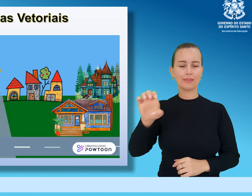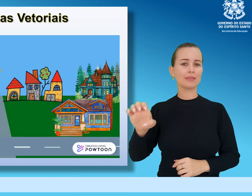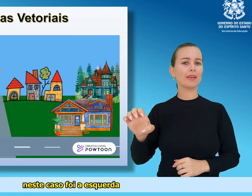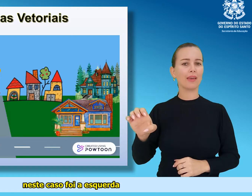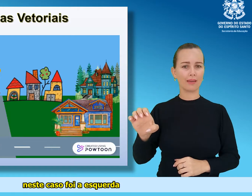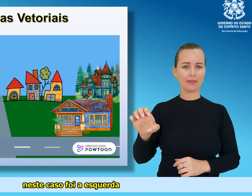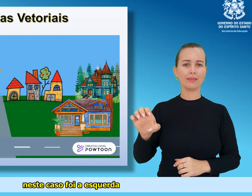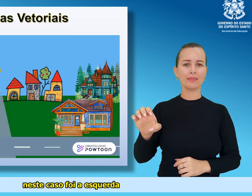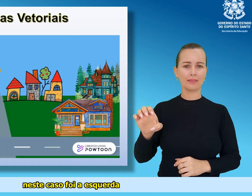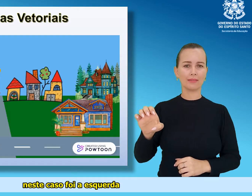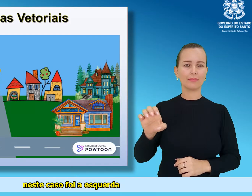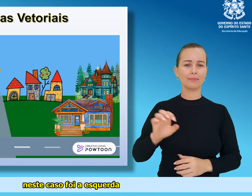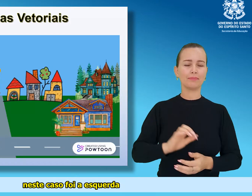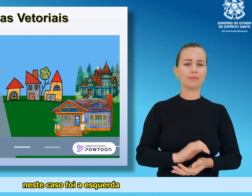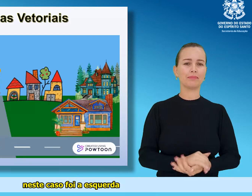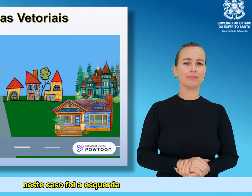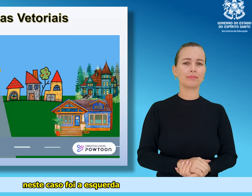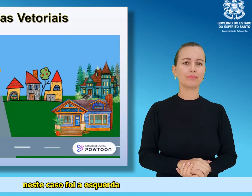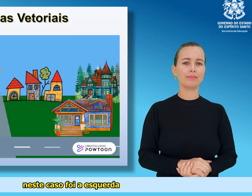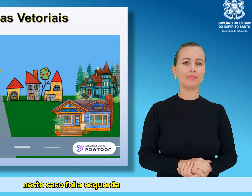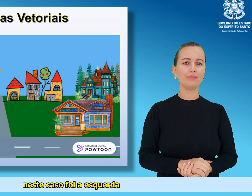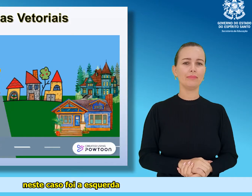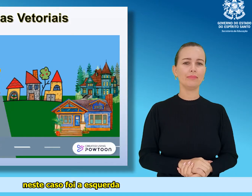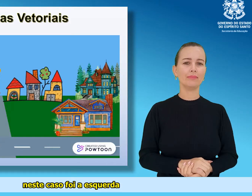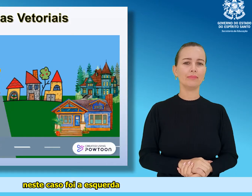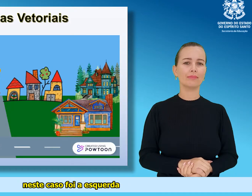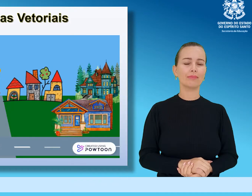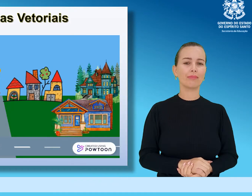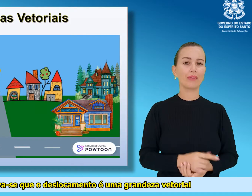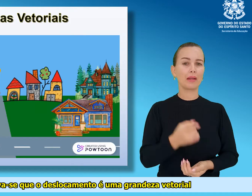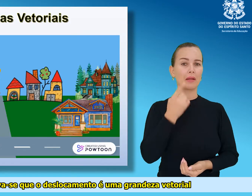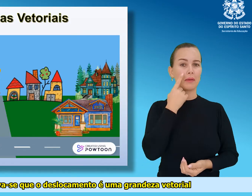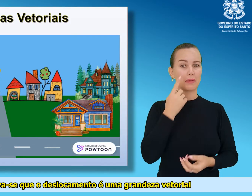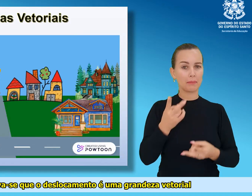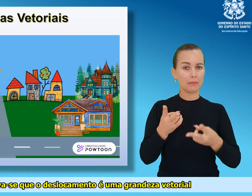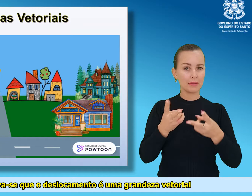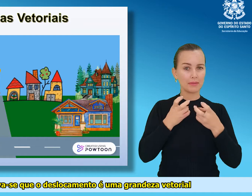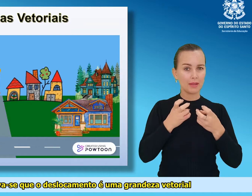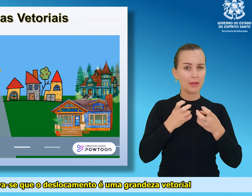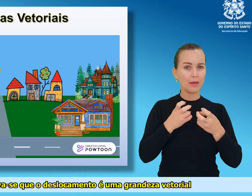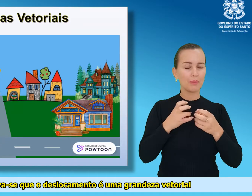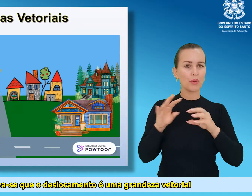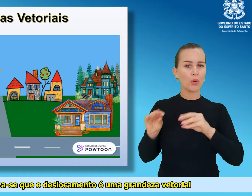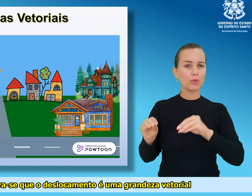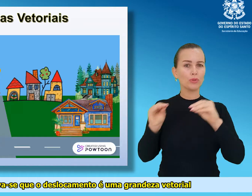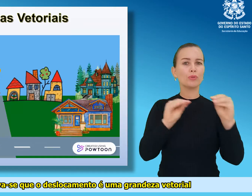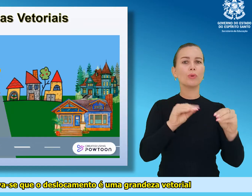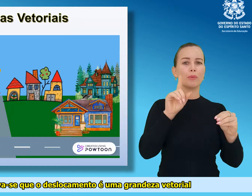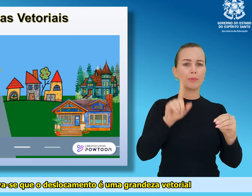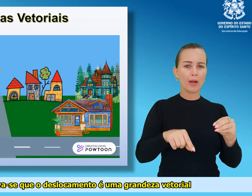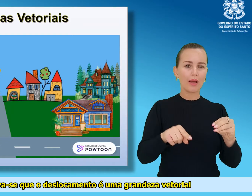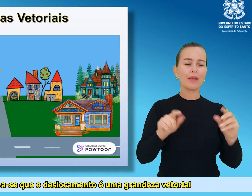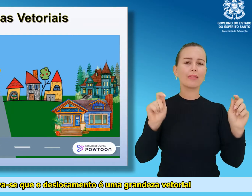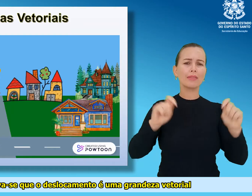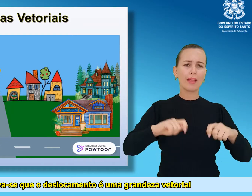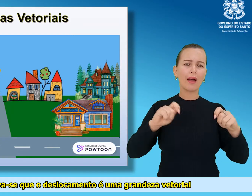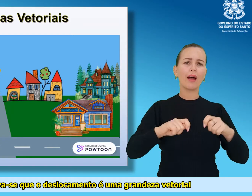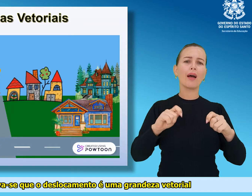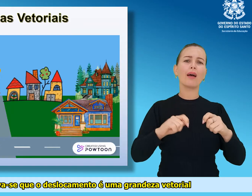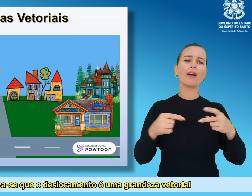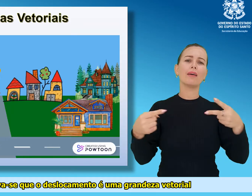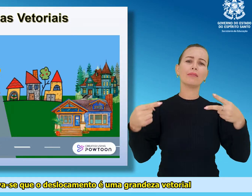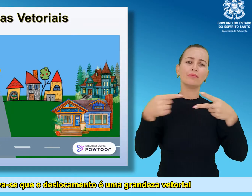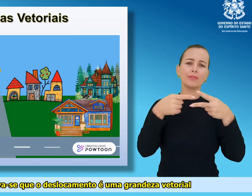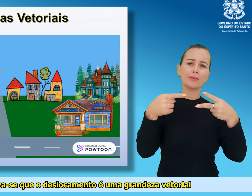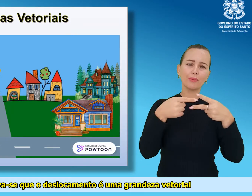esquerda. Neste caso, foi à esquerda. Assim, observa-se que o deslocamento é uma